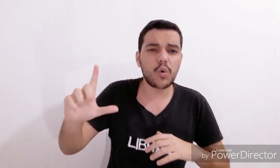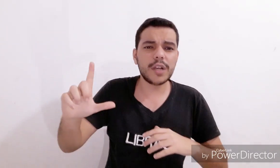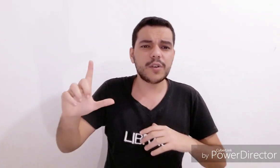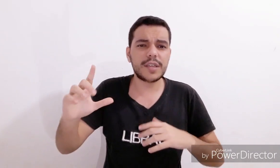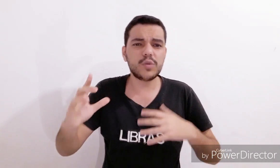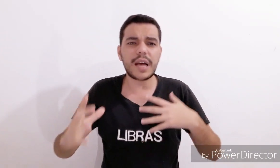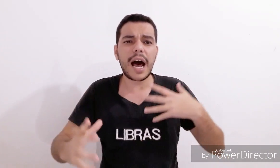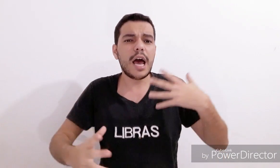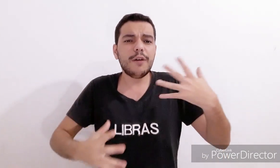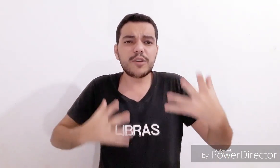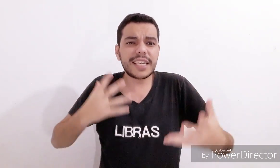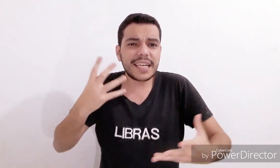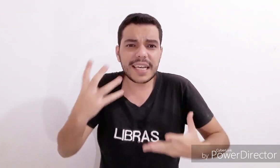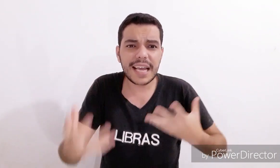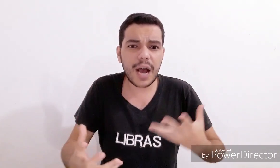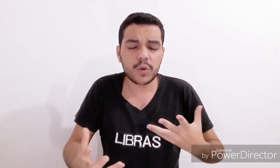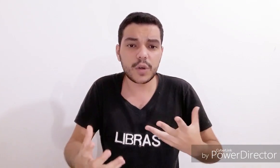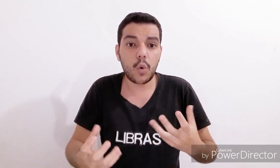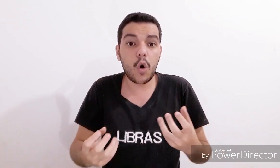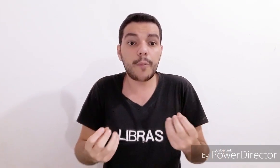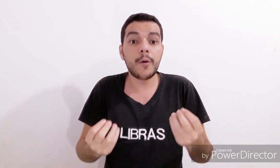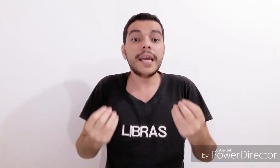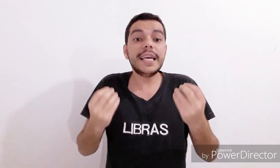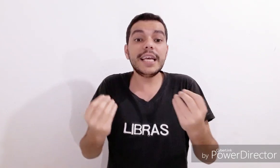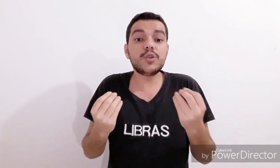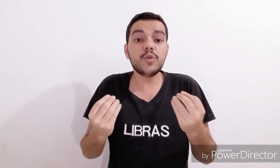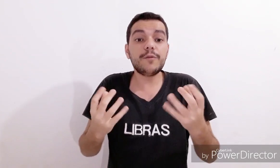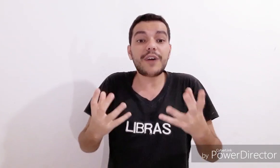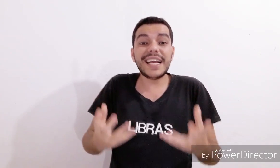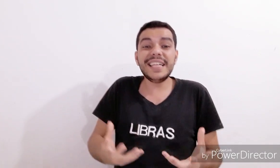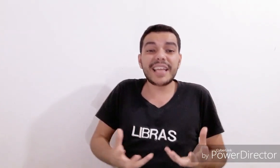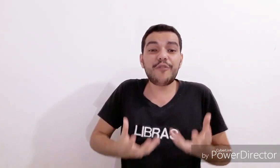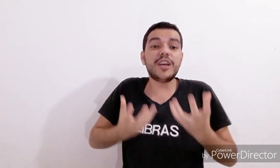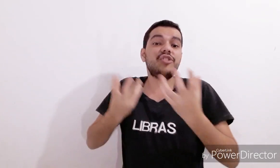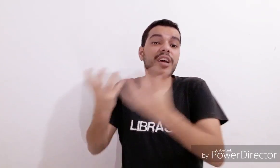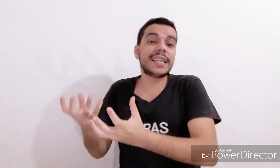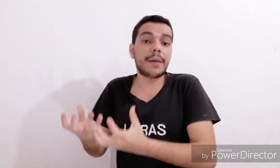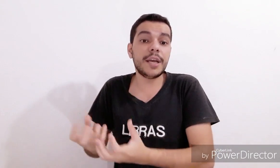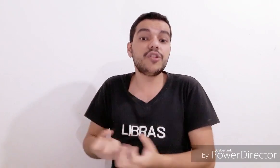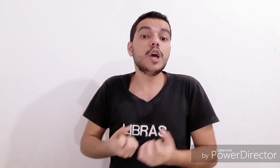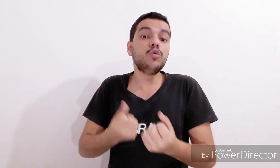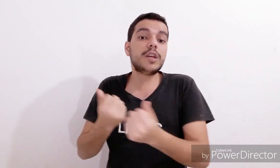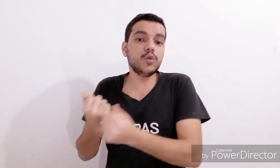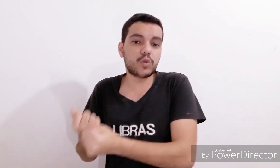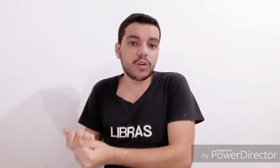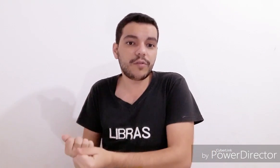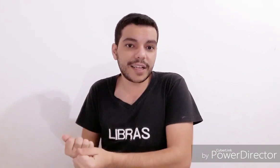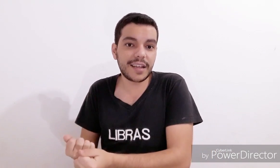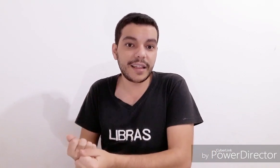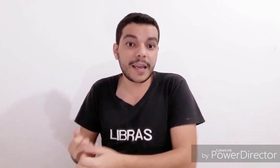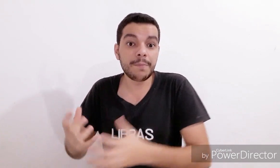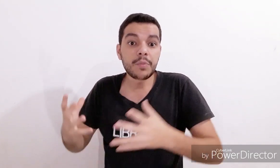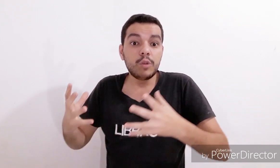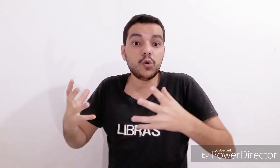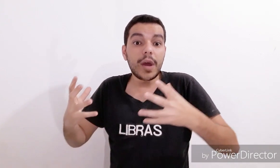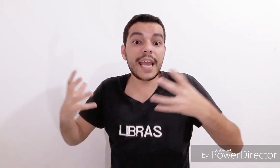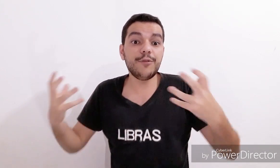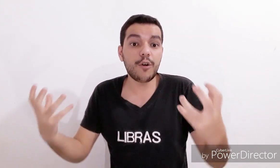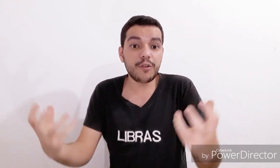classificadores você usar, você desenhar com seu corpo, e isso vai interferir diretamente no que o surdo vai entender, no